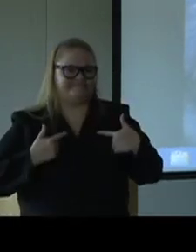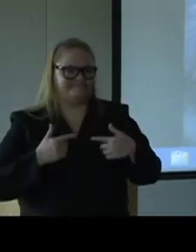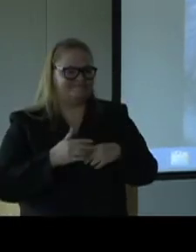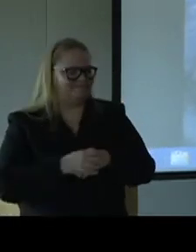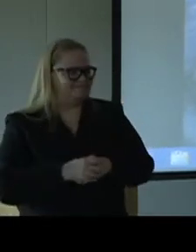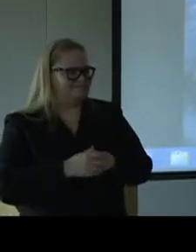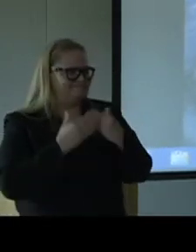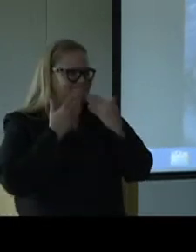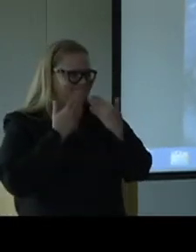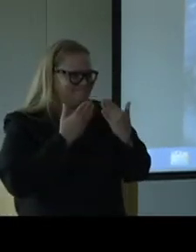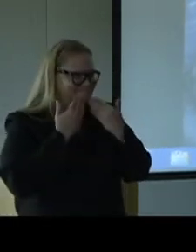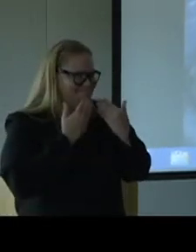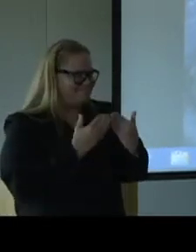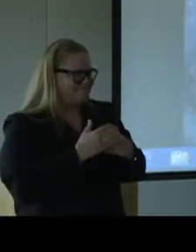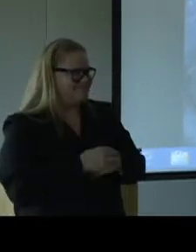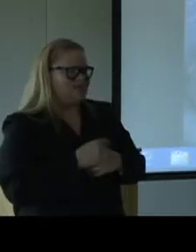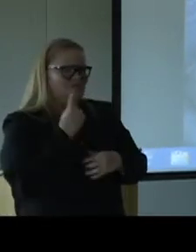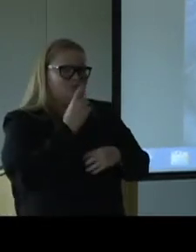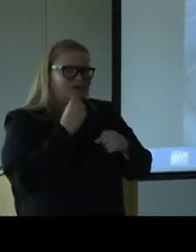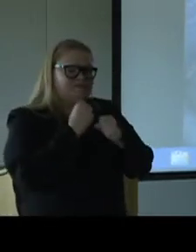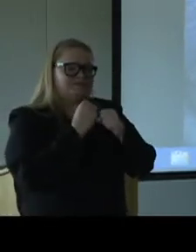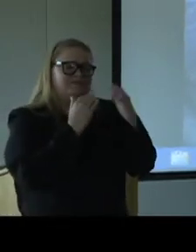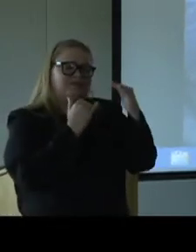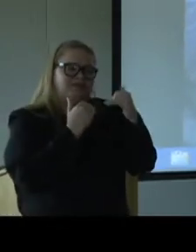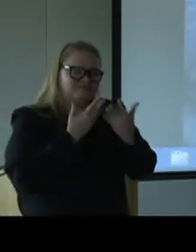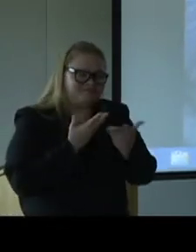Pues ya se fue para 51 años ya que estoy así.